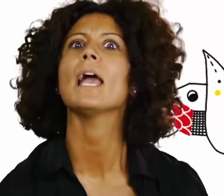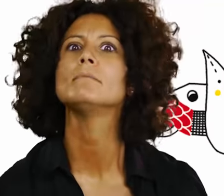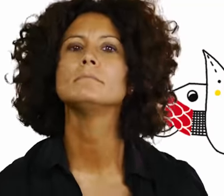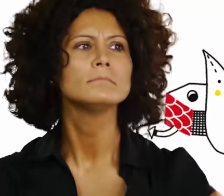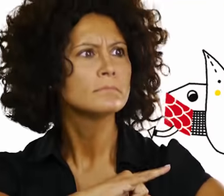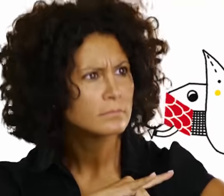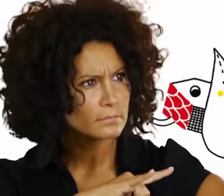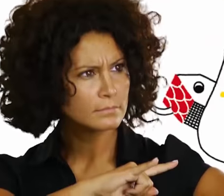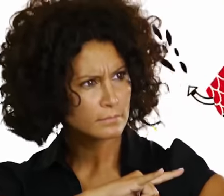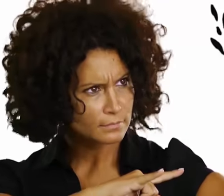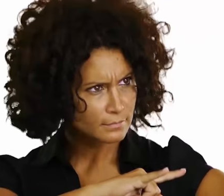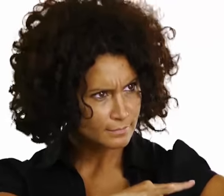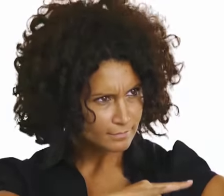Devo andare!